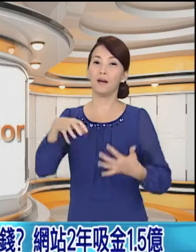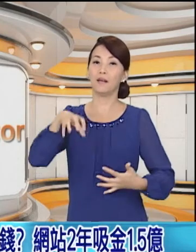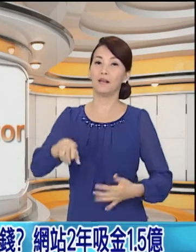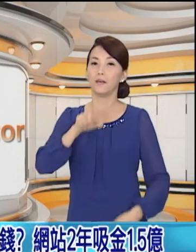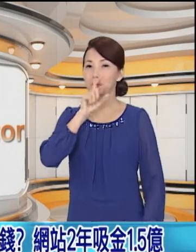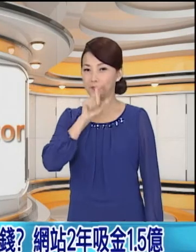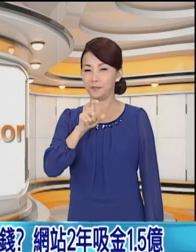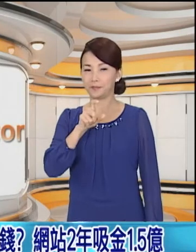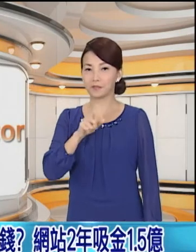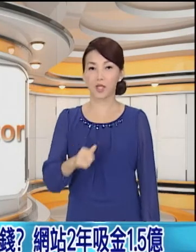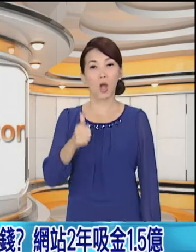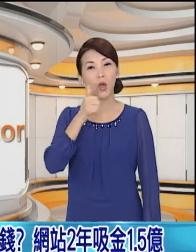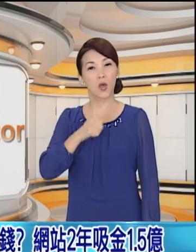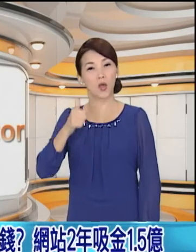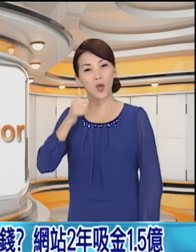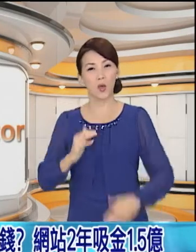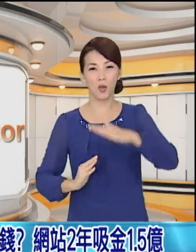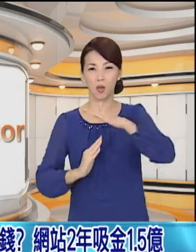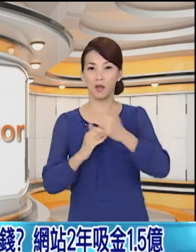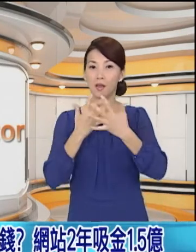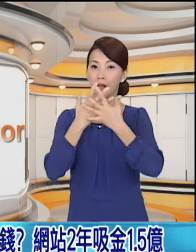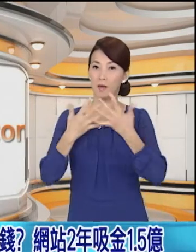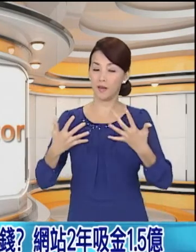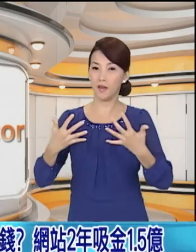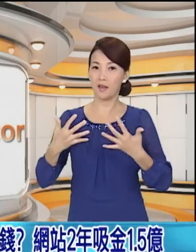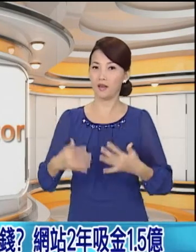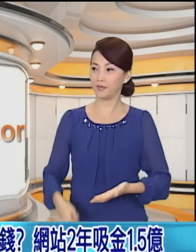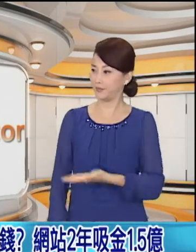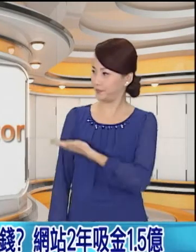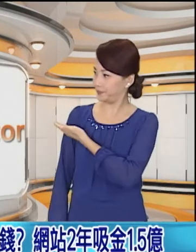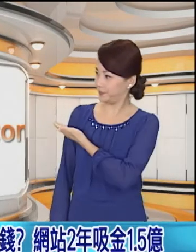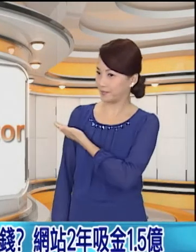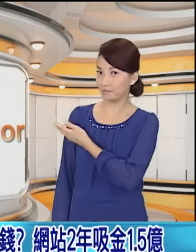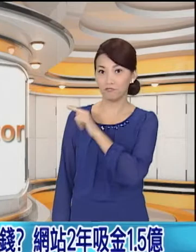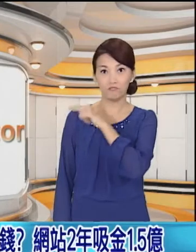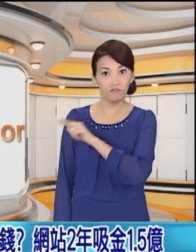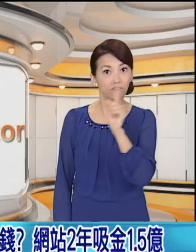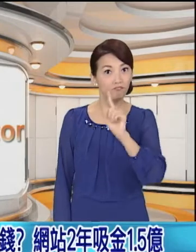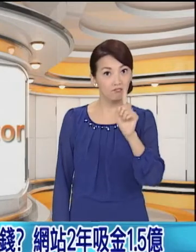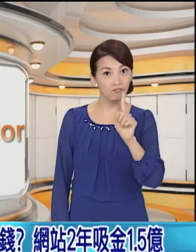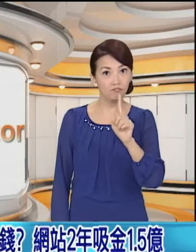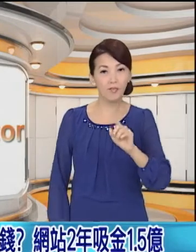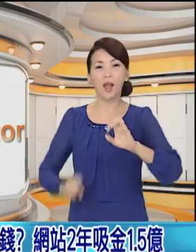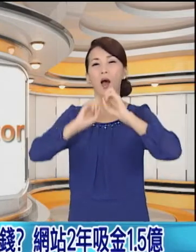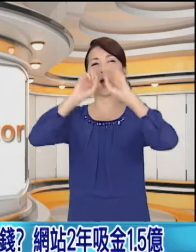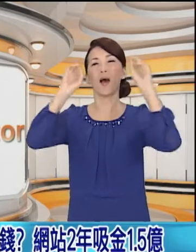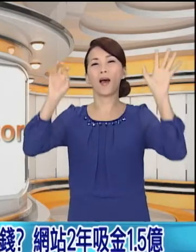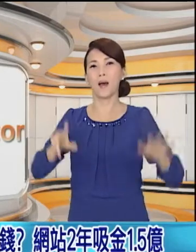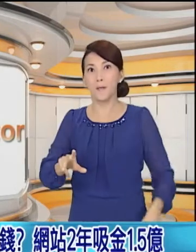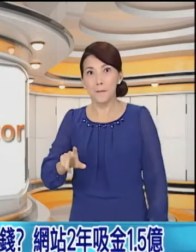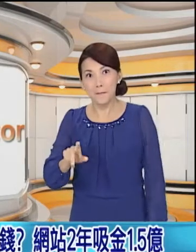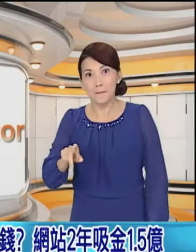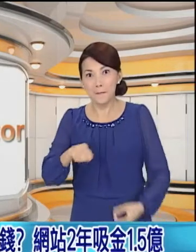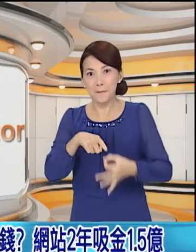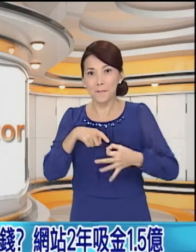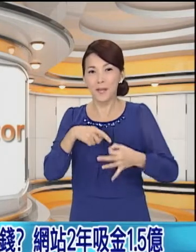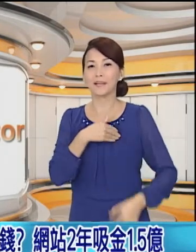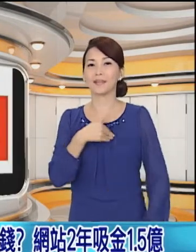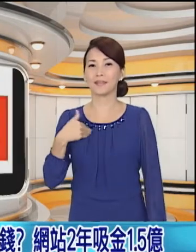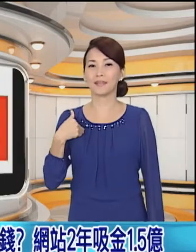面上您所看到的这个，就是宣称上网几点广告就能够赚钱的优级网，遭